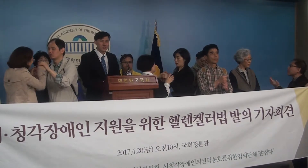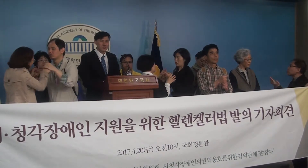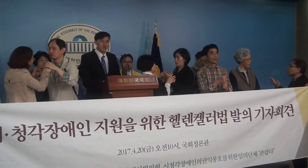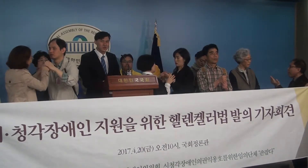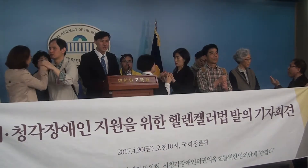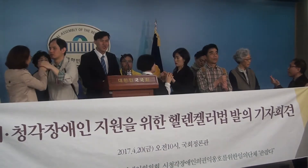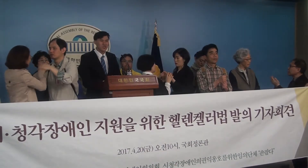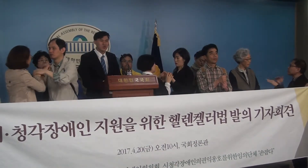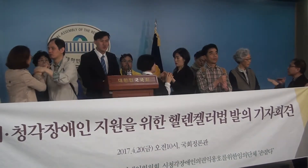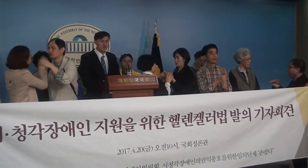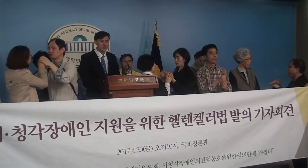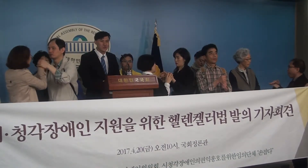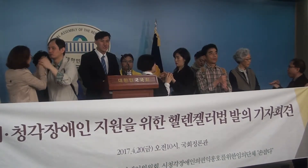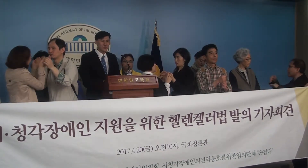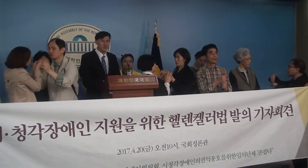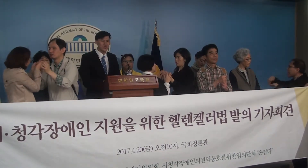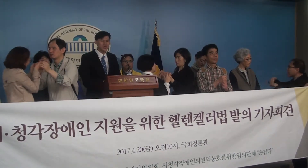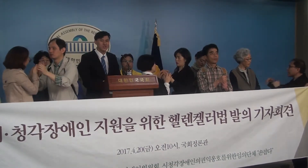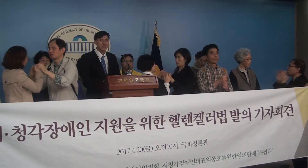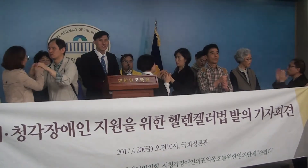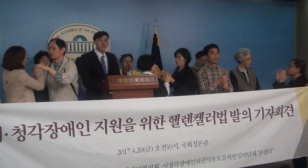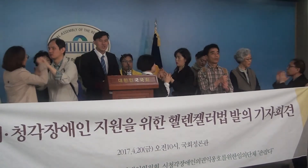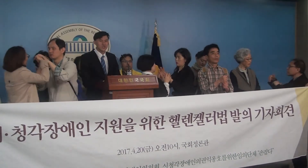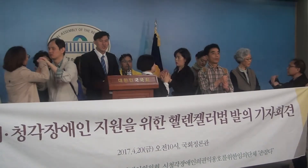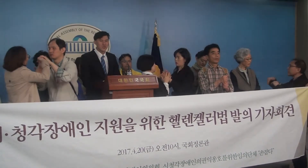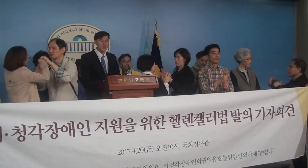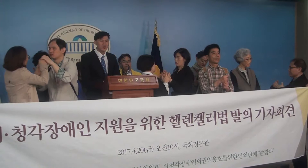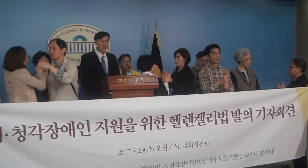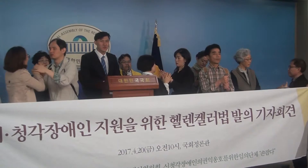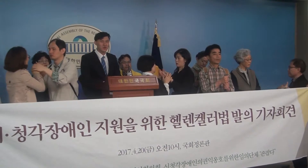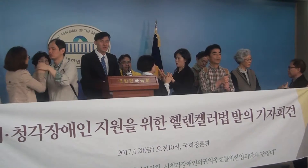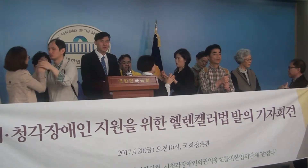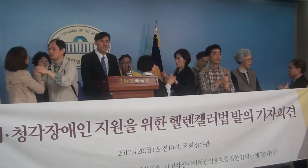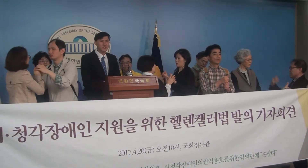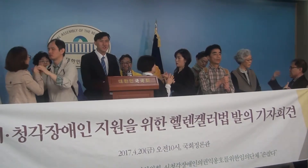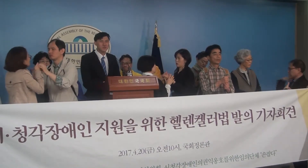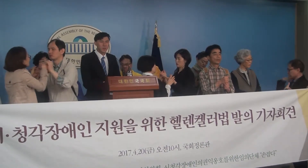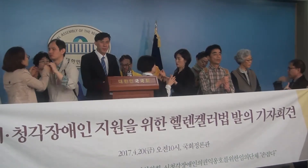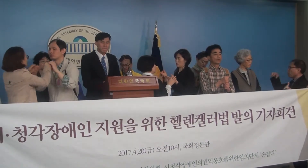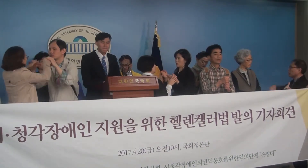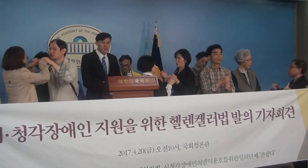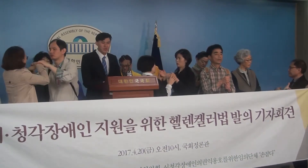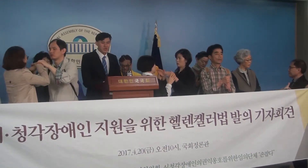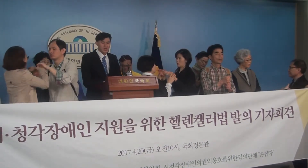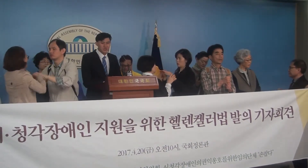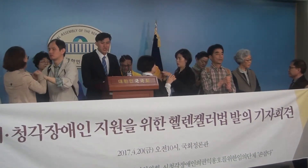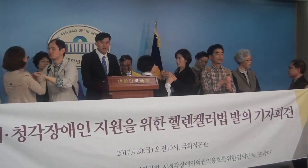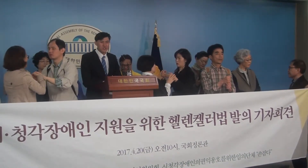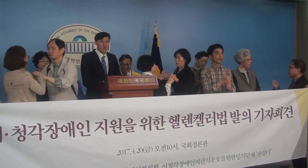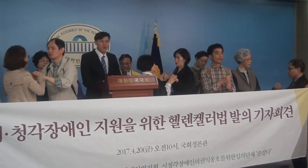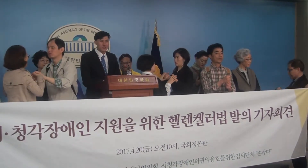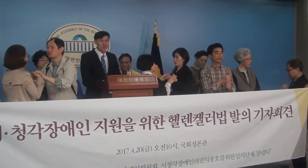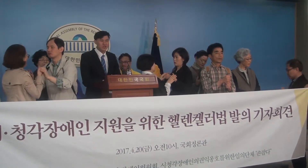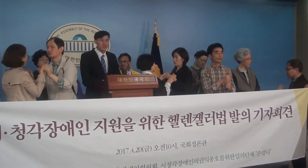맞춤형으로 설계된 교육 서비스를 받을 수 있는 그런 전담 기관이 필요할 것입니다. 그리고